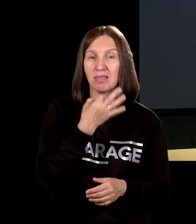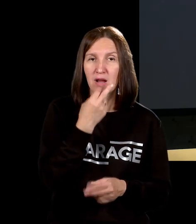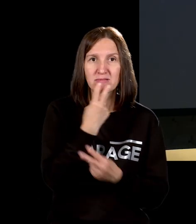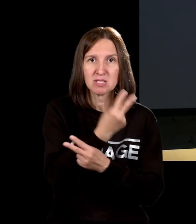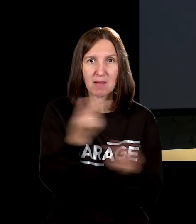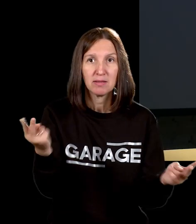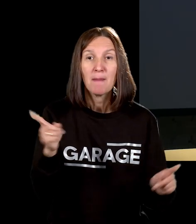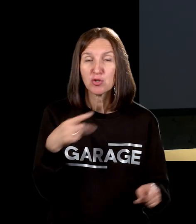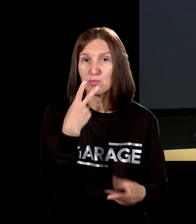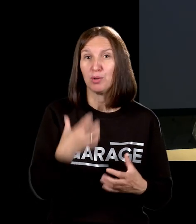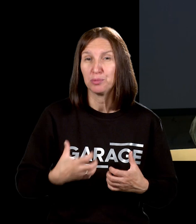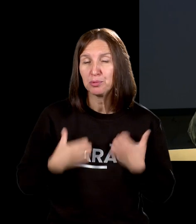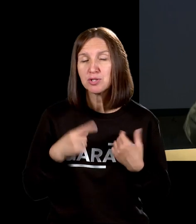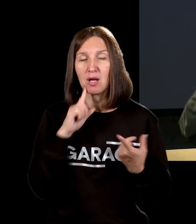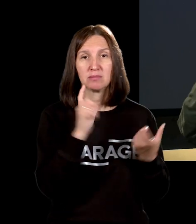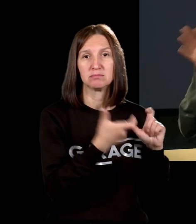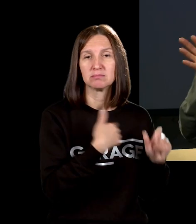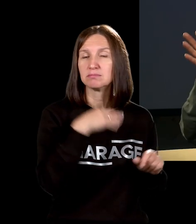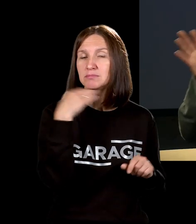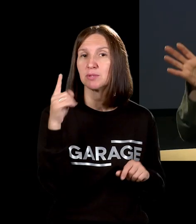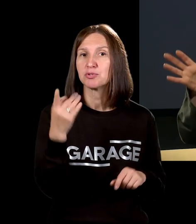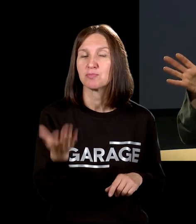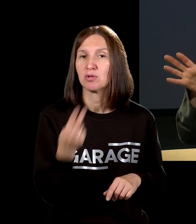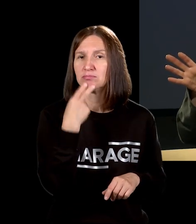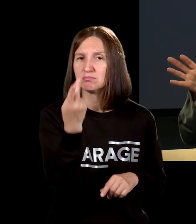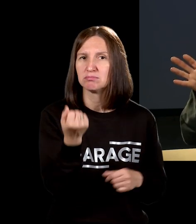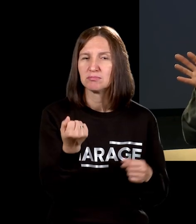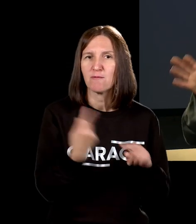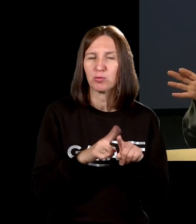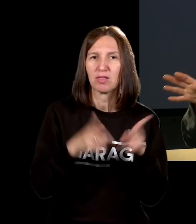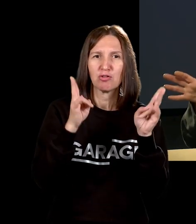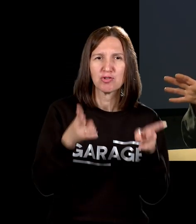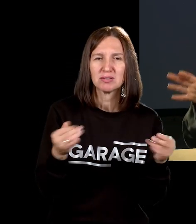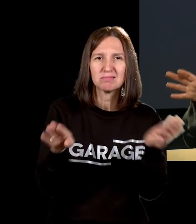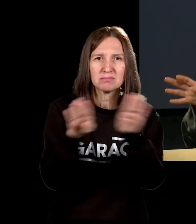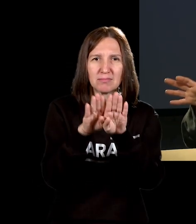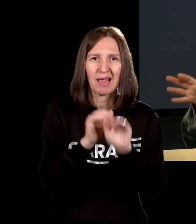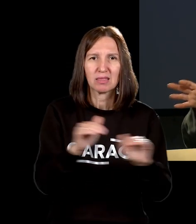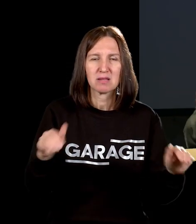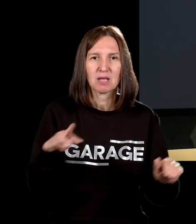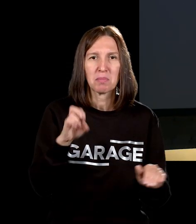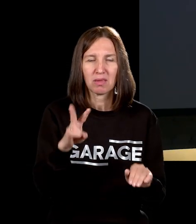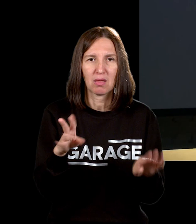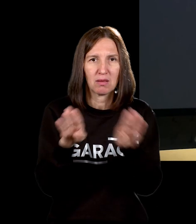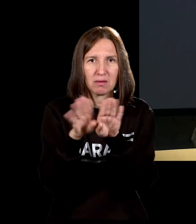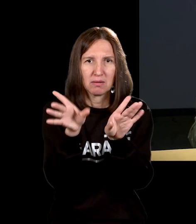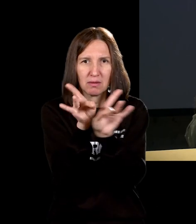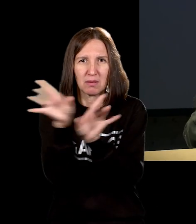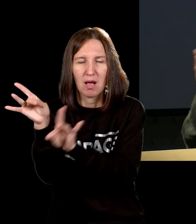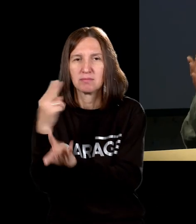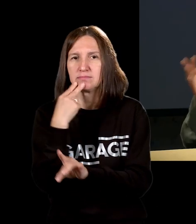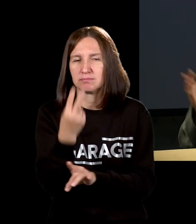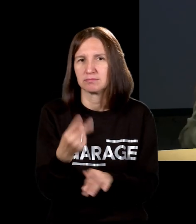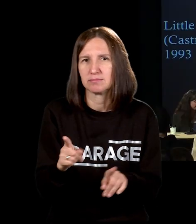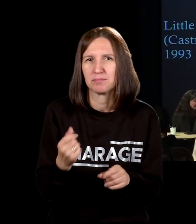мы не отводим глаз, взгляд от этих вот сросшихся, этих несчастных хорошеньких детских манекенов витринных, которые они